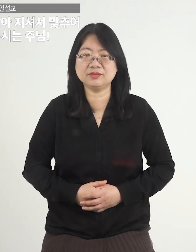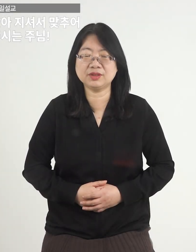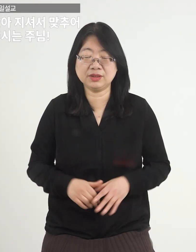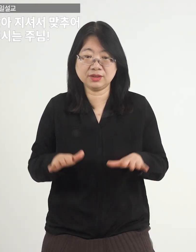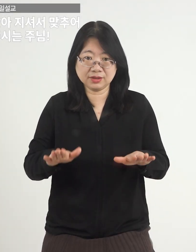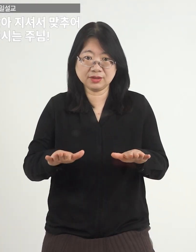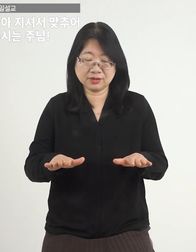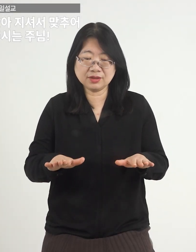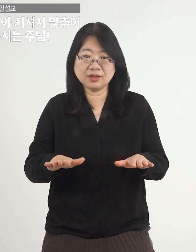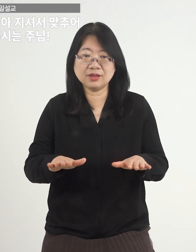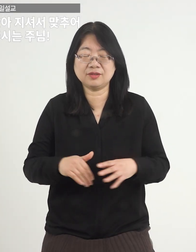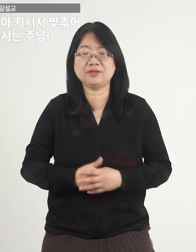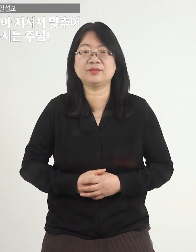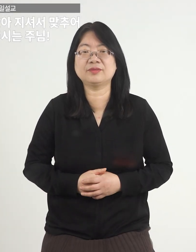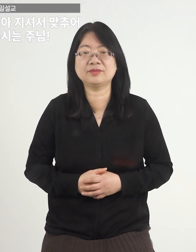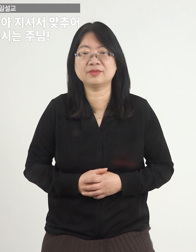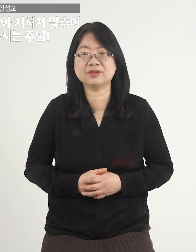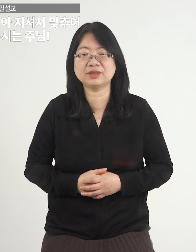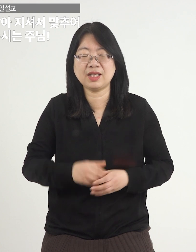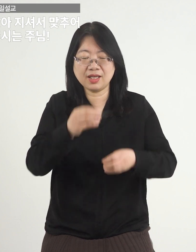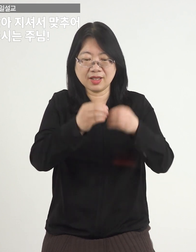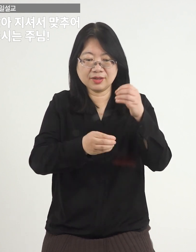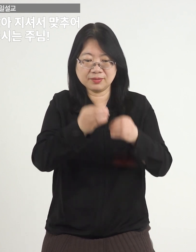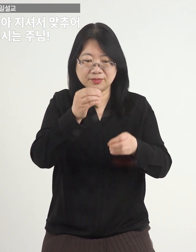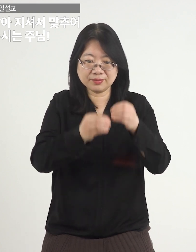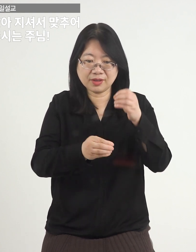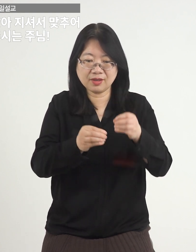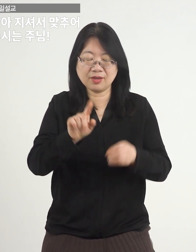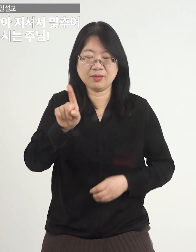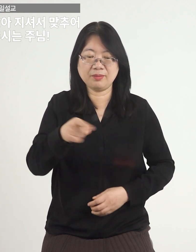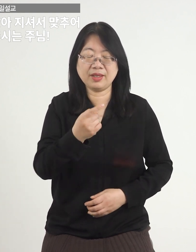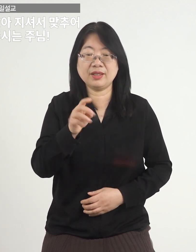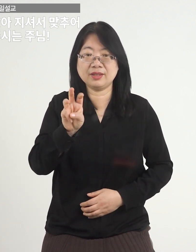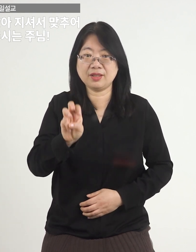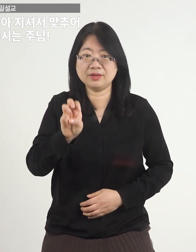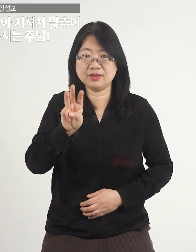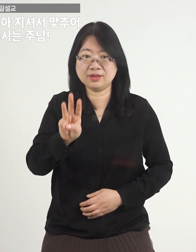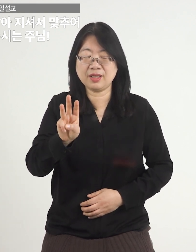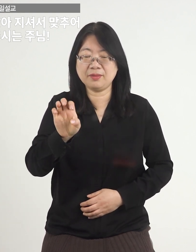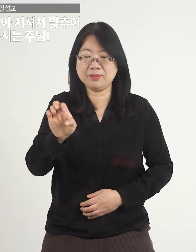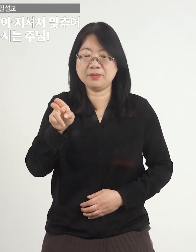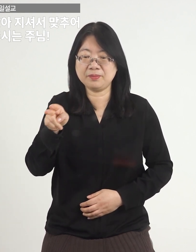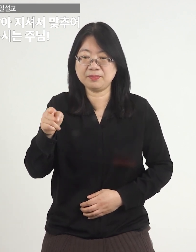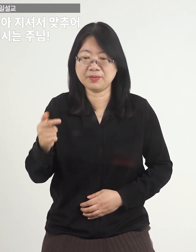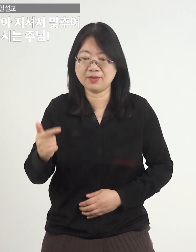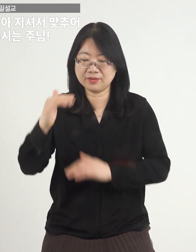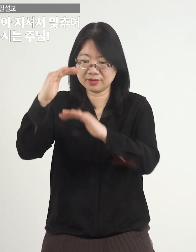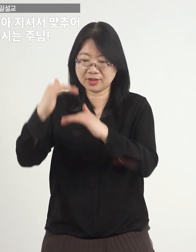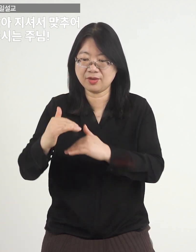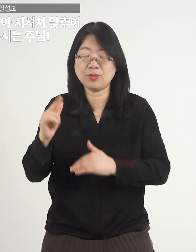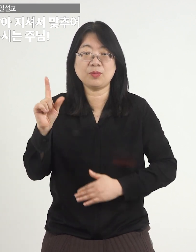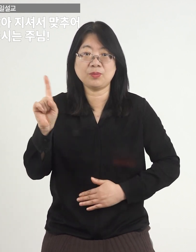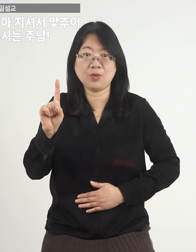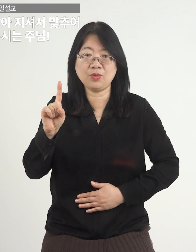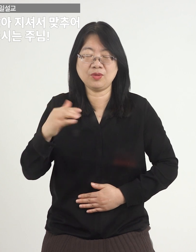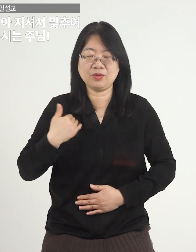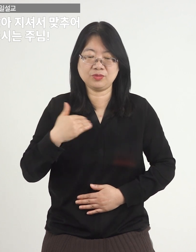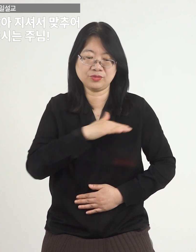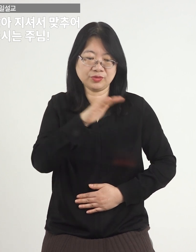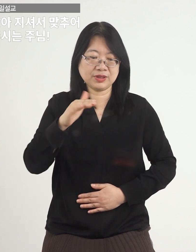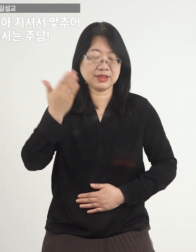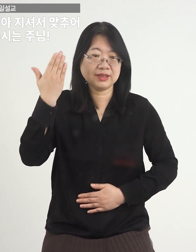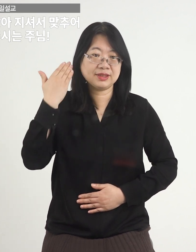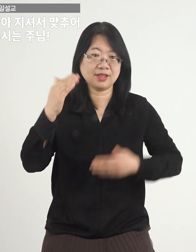이제 오늘 시편 133편은 우리 지난